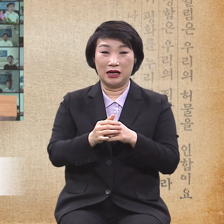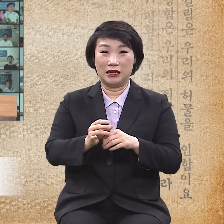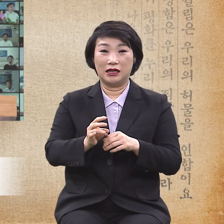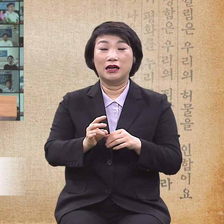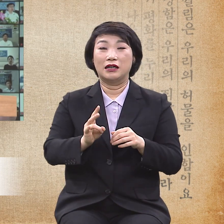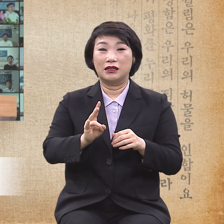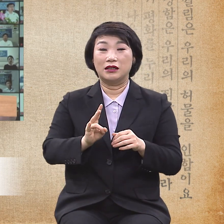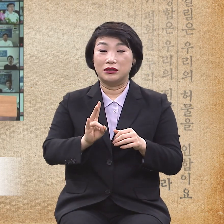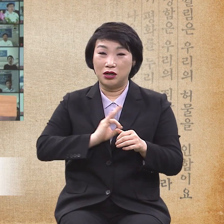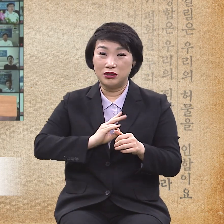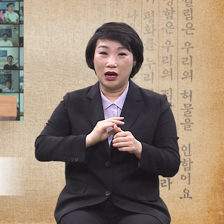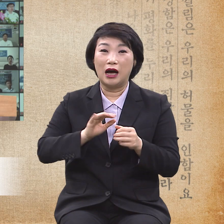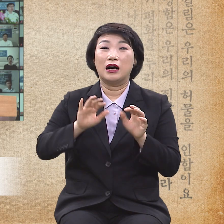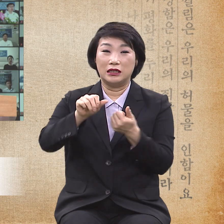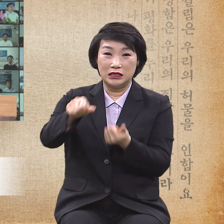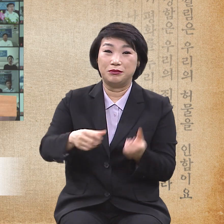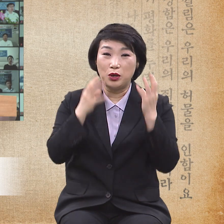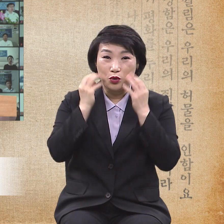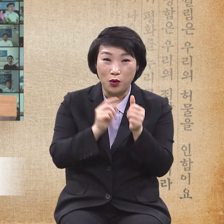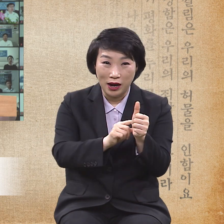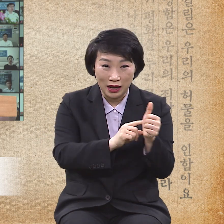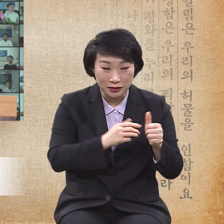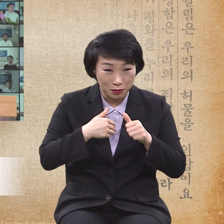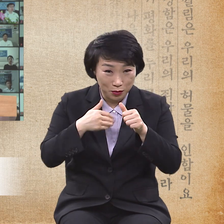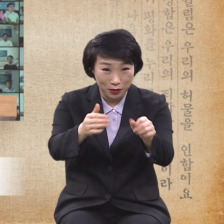요한을 통해서 회개하라.